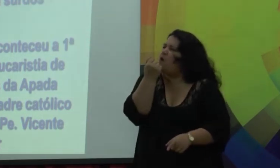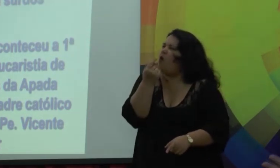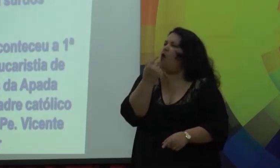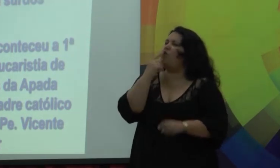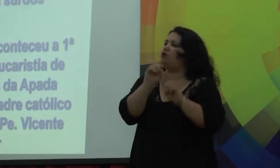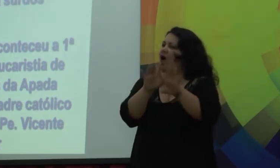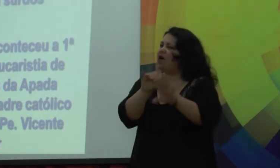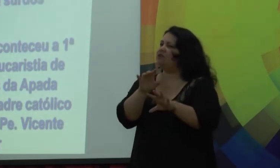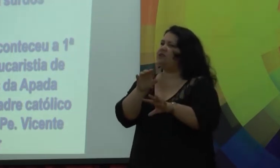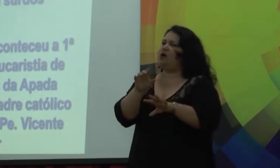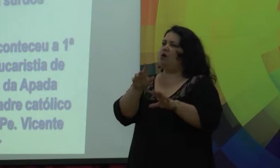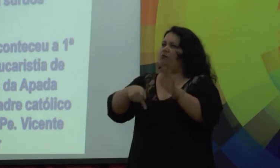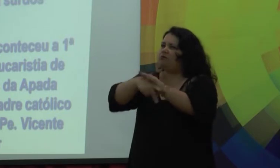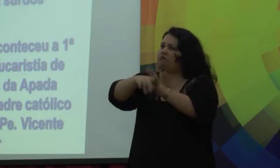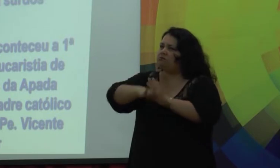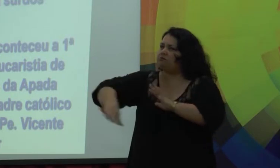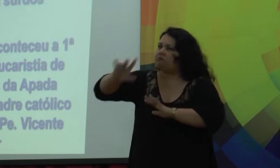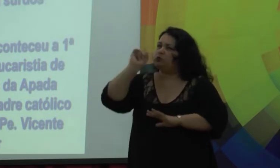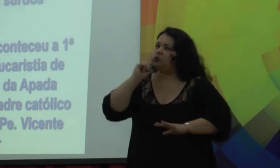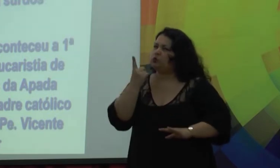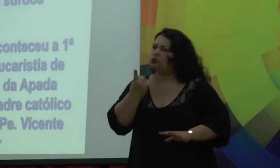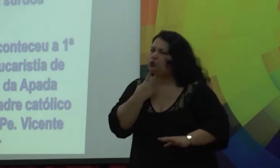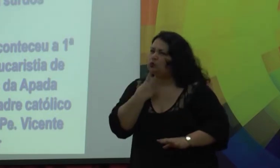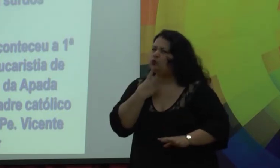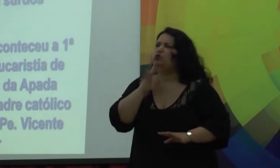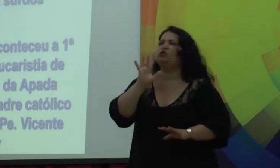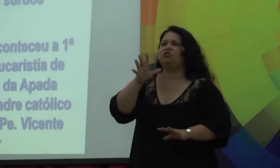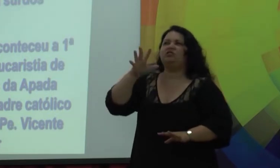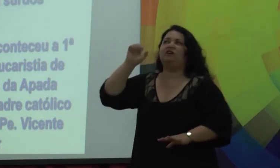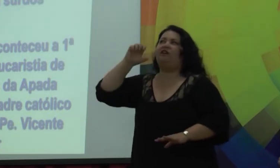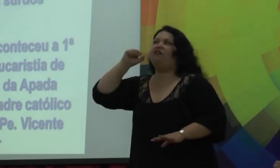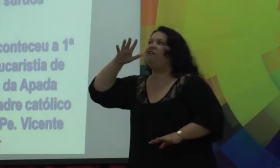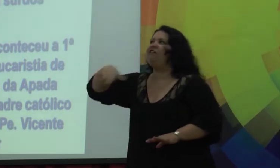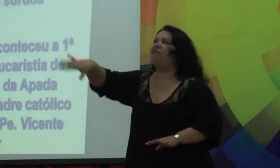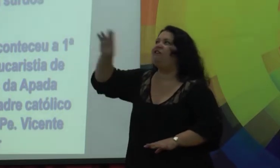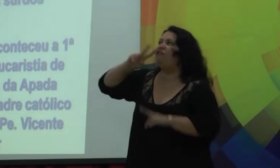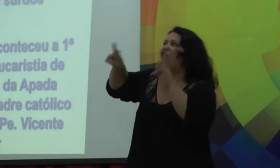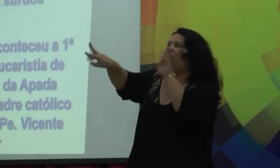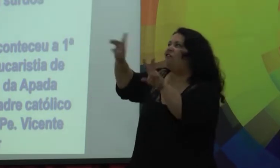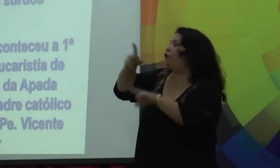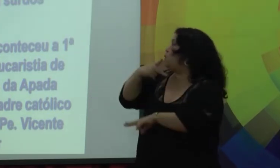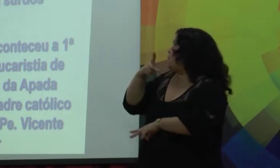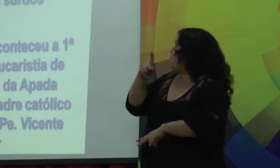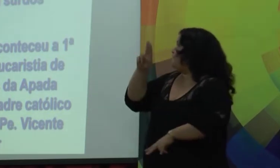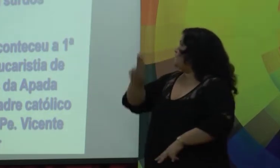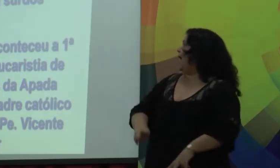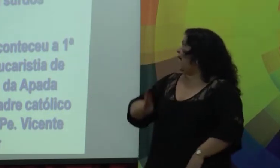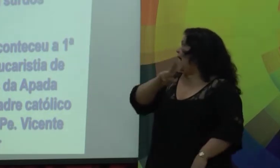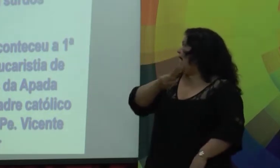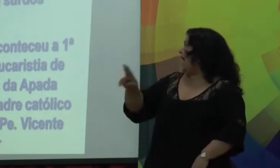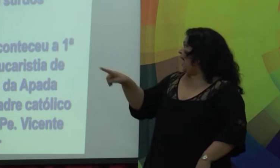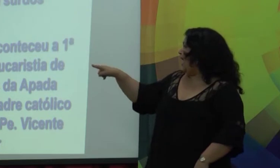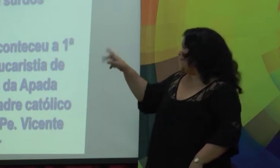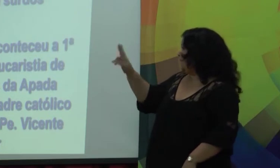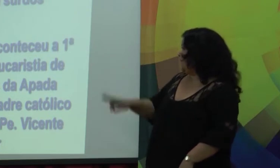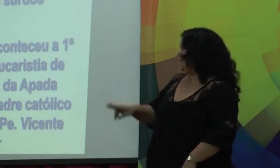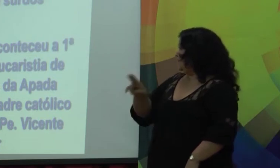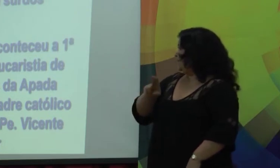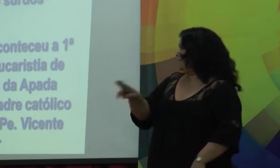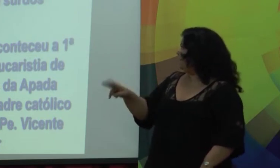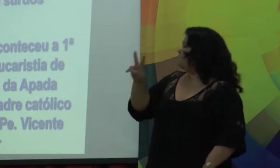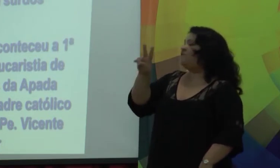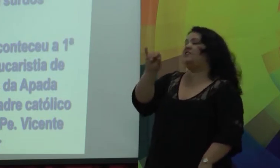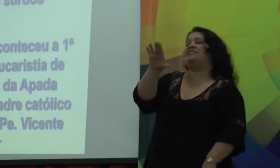que é a maioria dos surdos, adultos aqui, já ouviu falar do Padre Vicente Pedro Curier, já se encarnou 2 anos